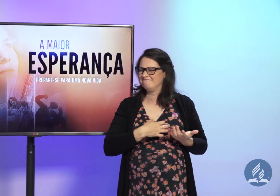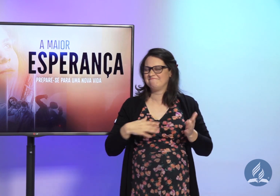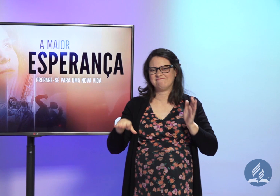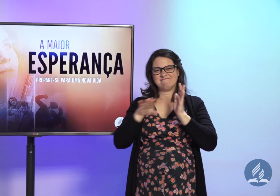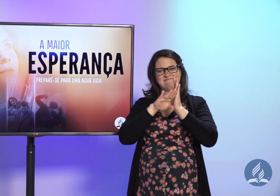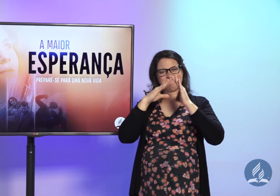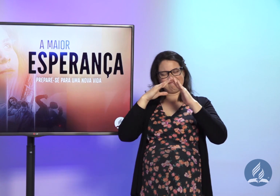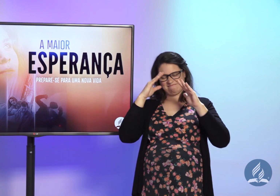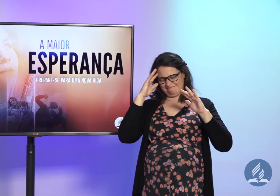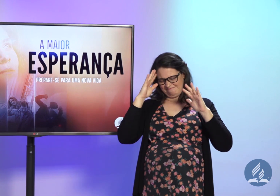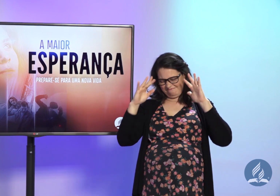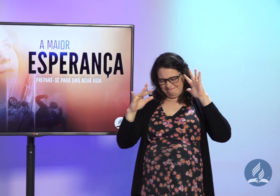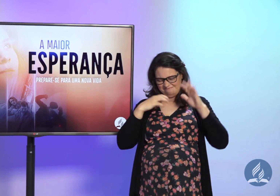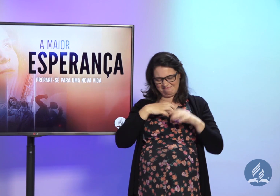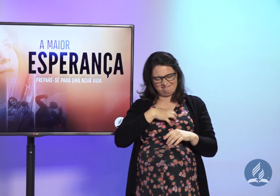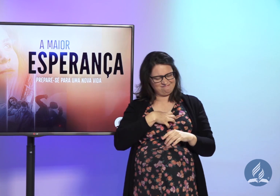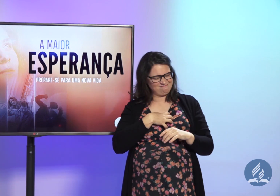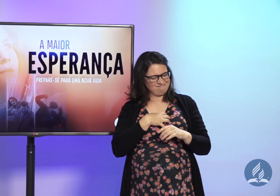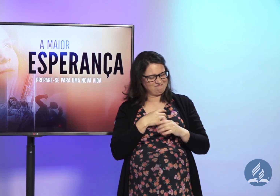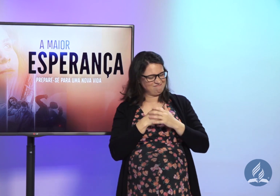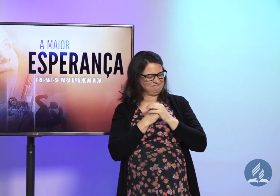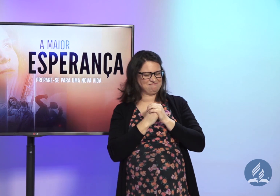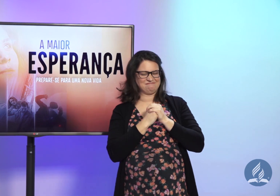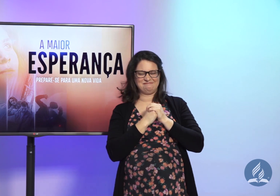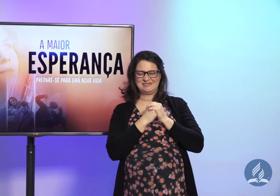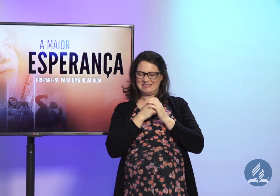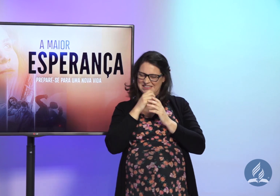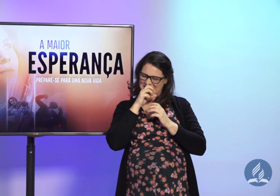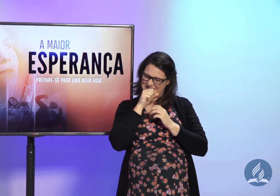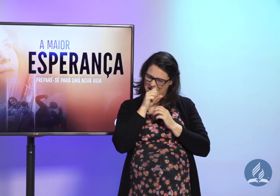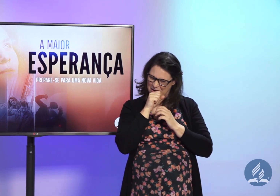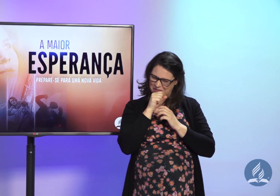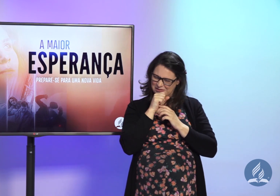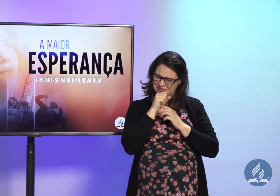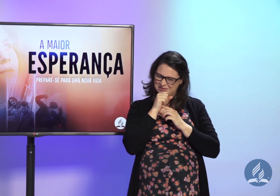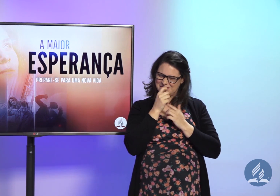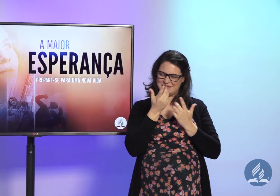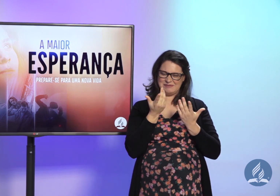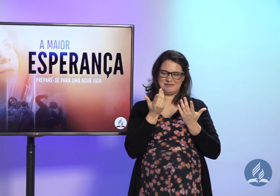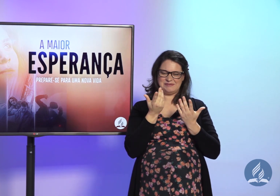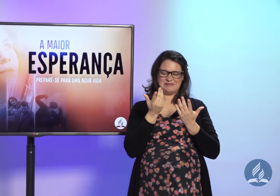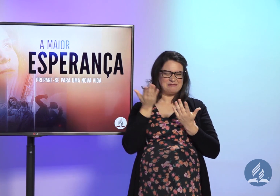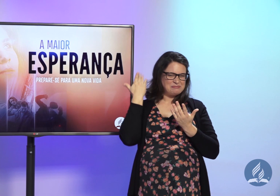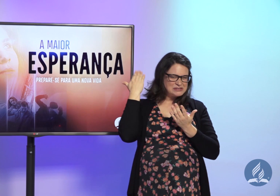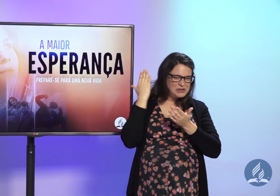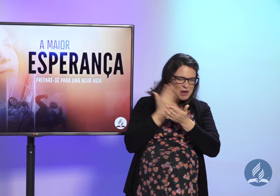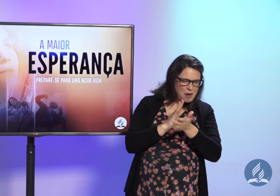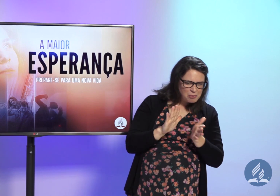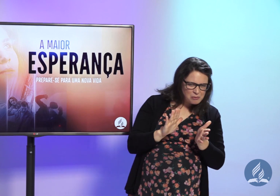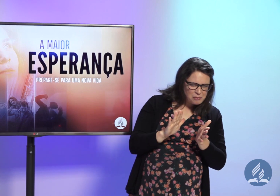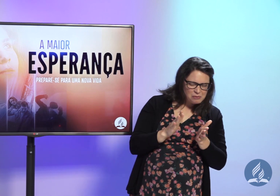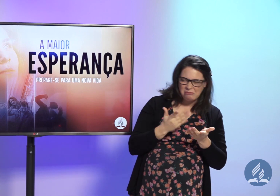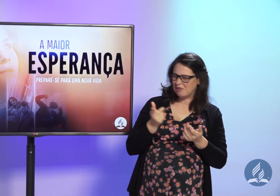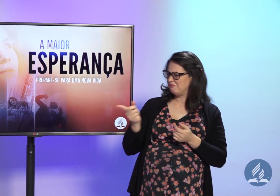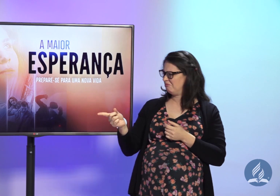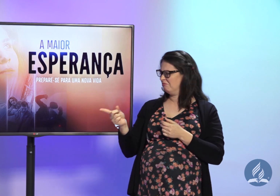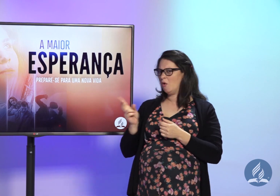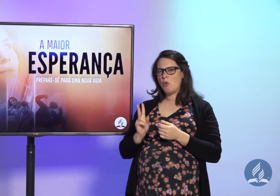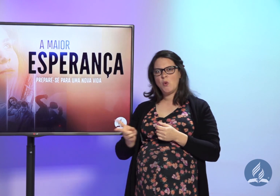Porém, não responderam com clareza. Chegou em casa, ele ficou pensando e intrigado com aqueles assuntos. Será